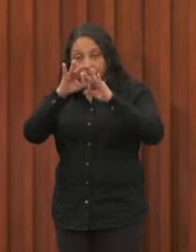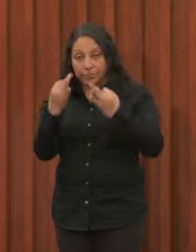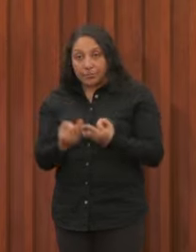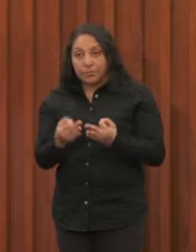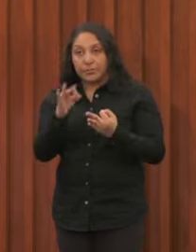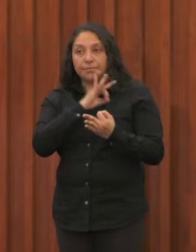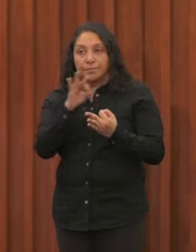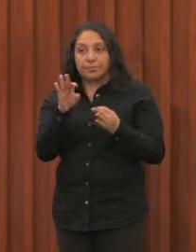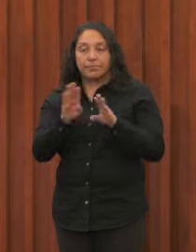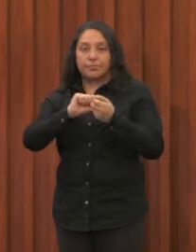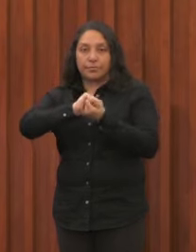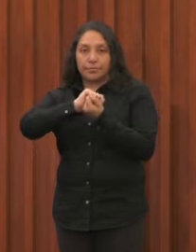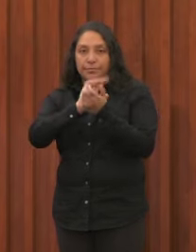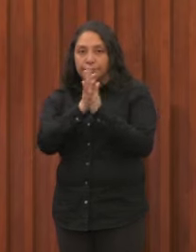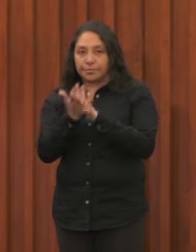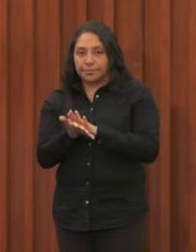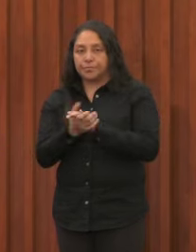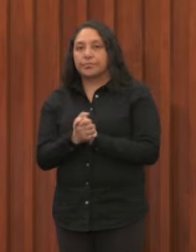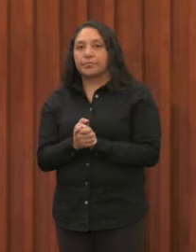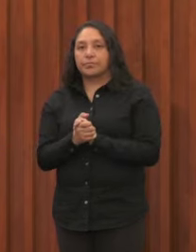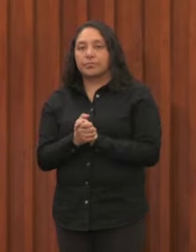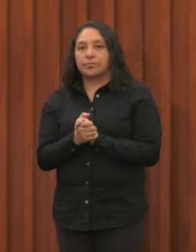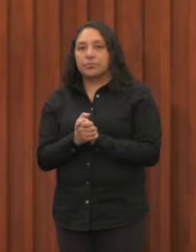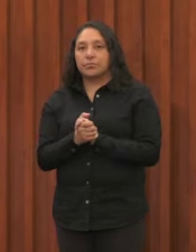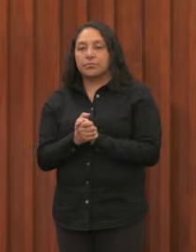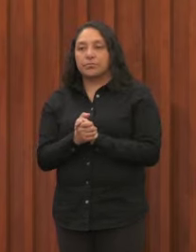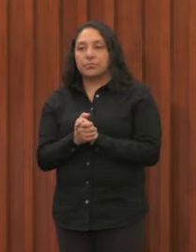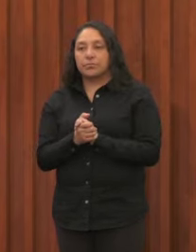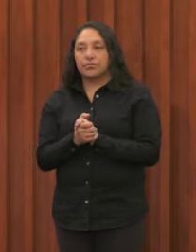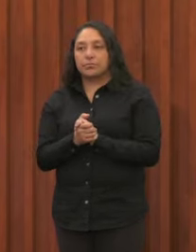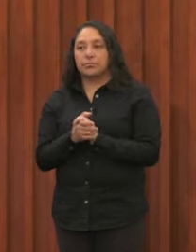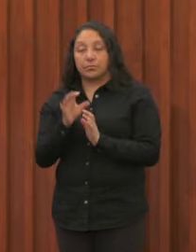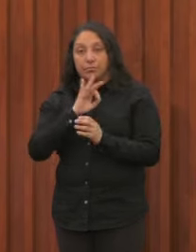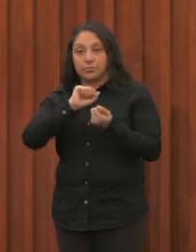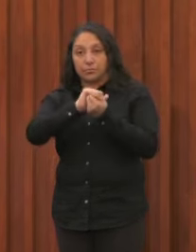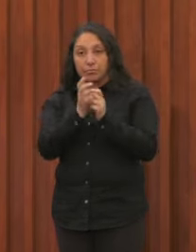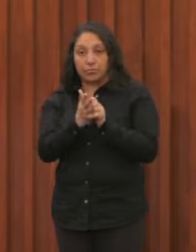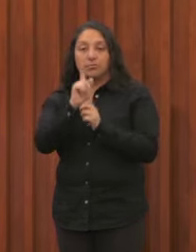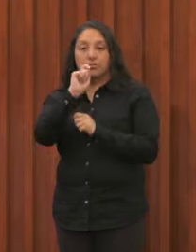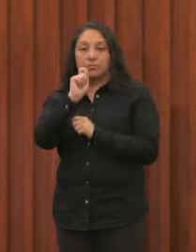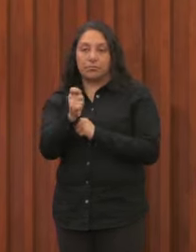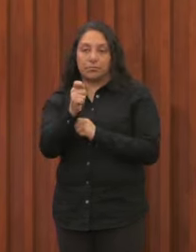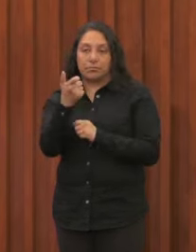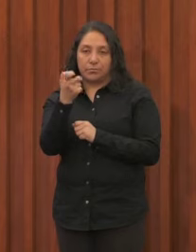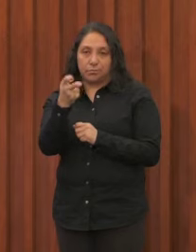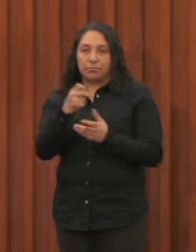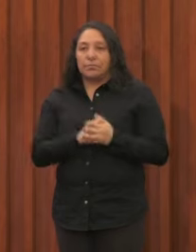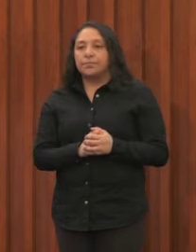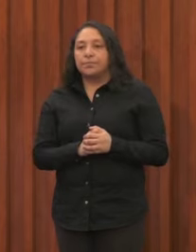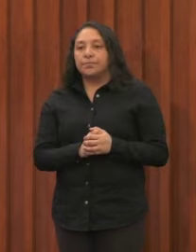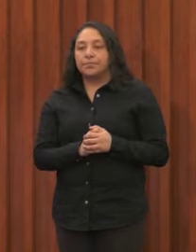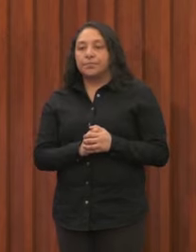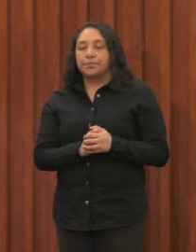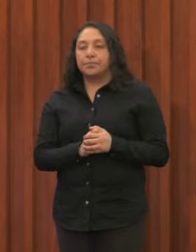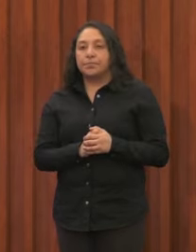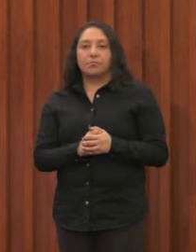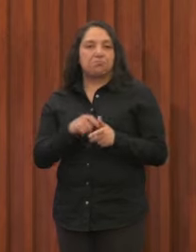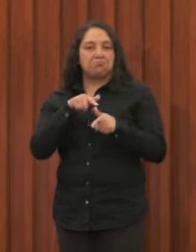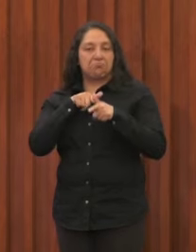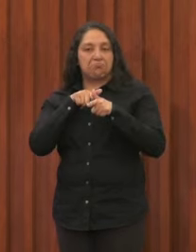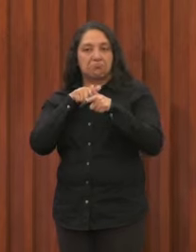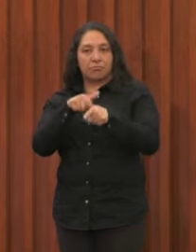pueden transformar, pues son en principio lo que son. No obstante los avances y el